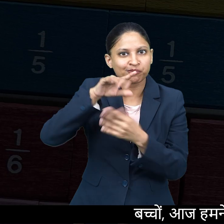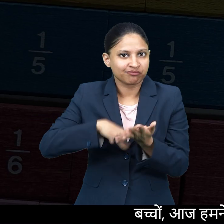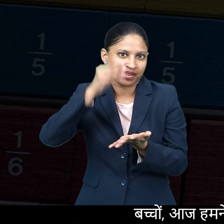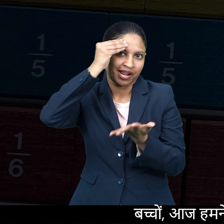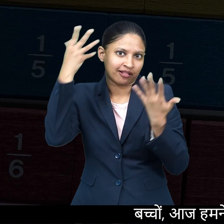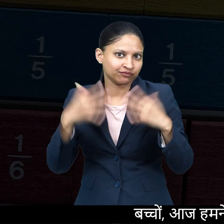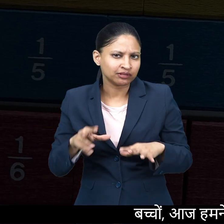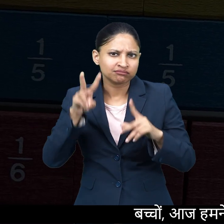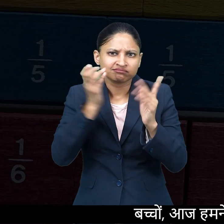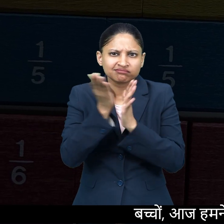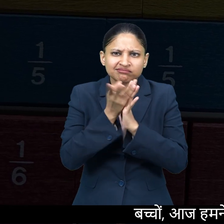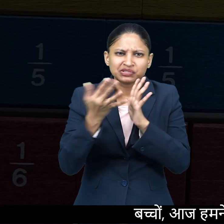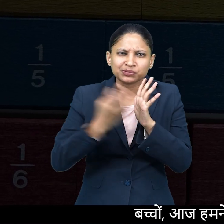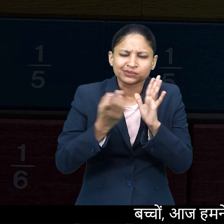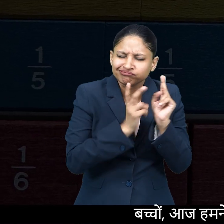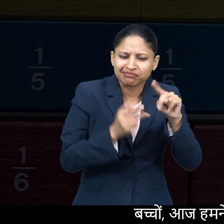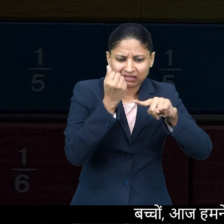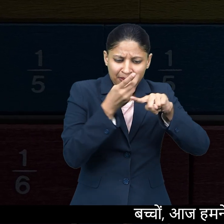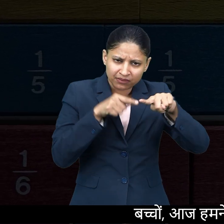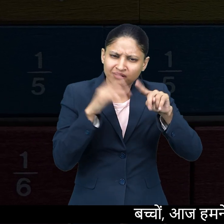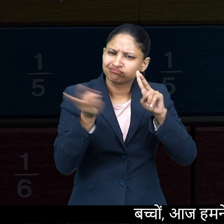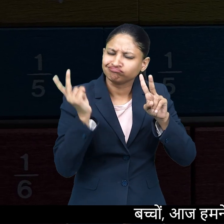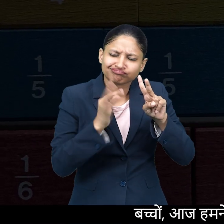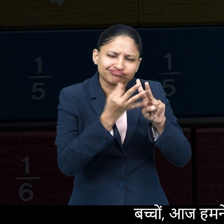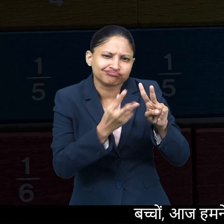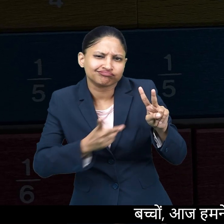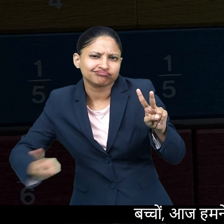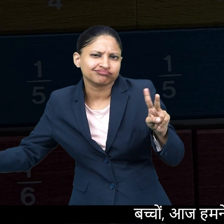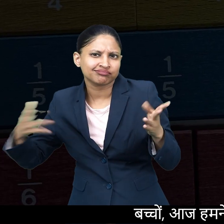बच्चों, आज हमने अंशों के बारे में बहुत सी नई बातें सीखी।